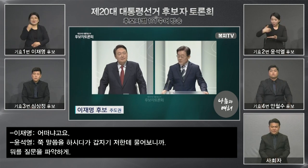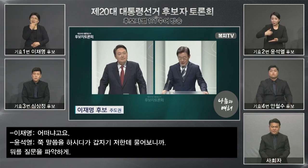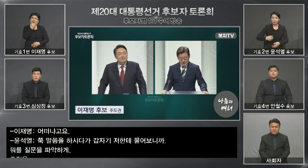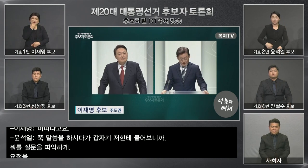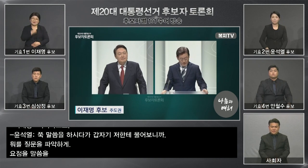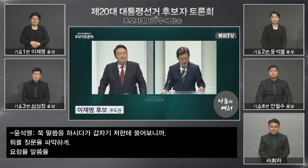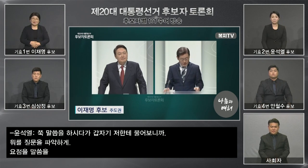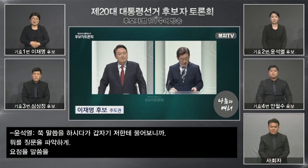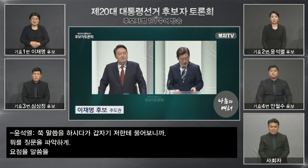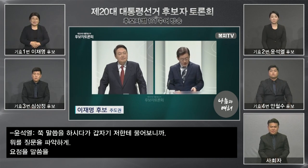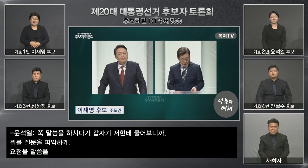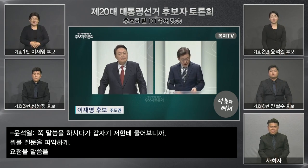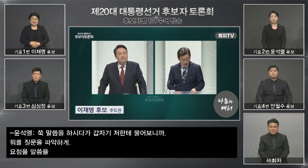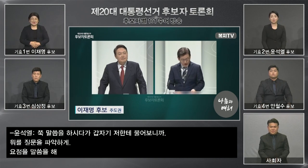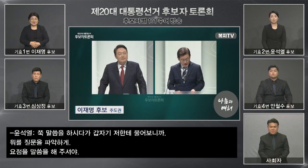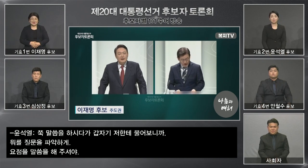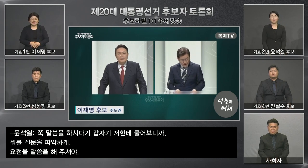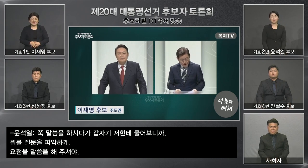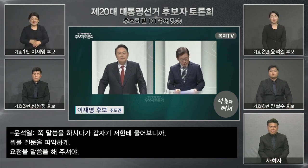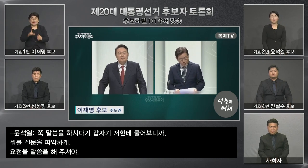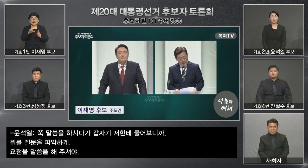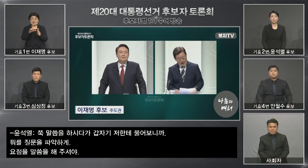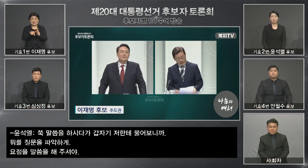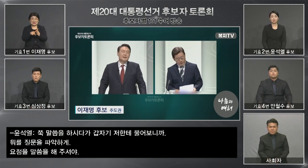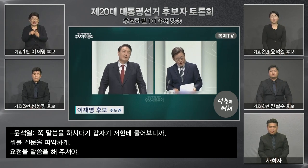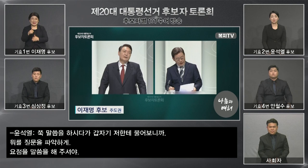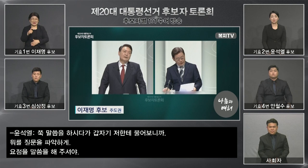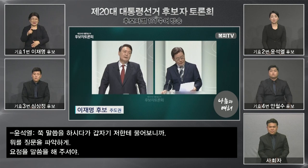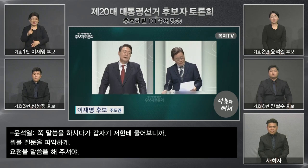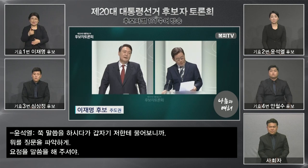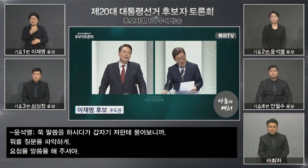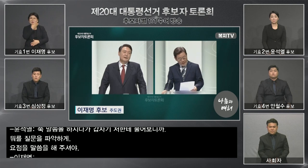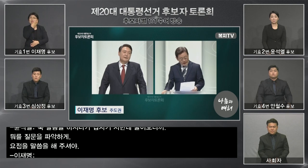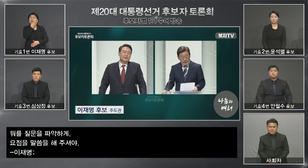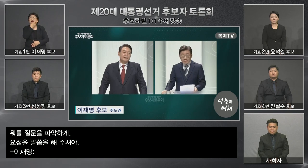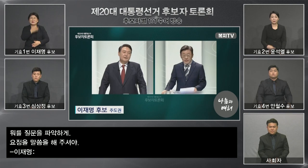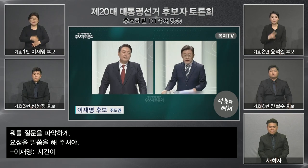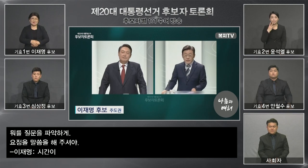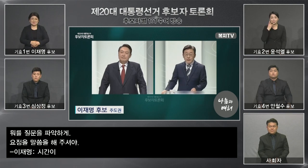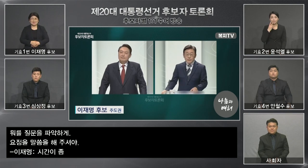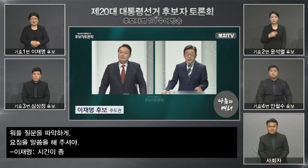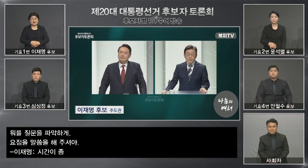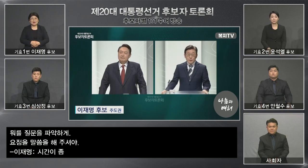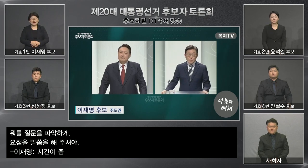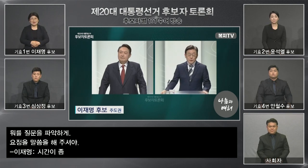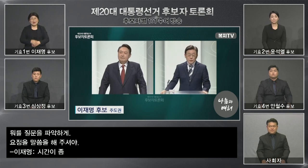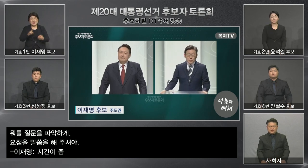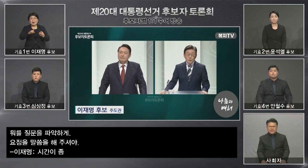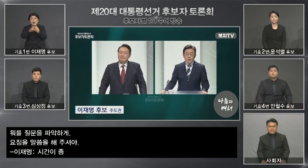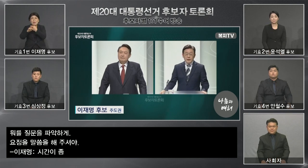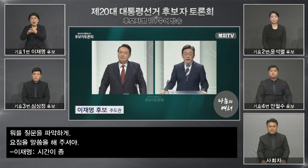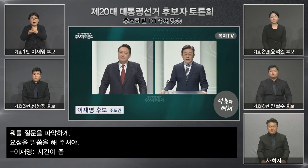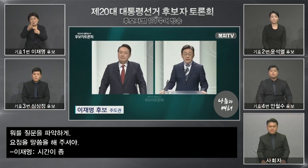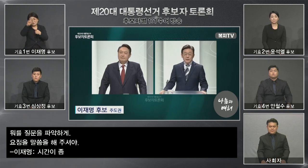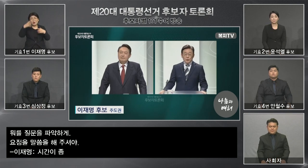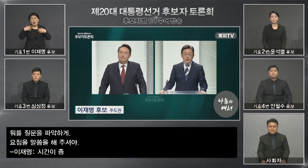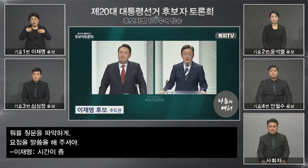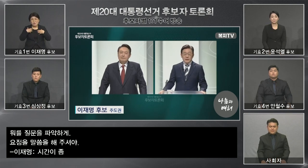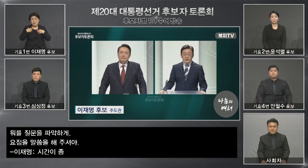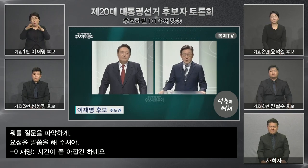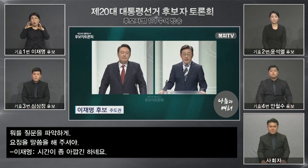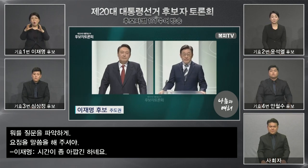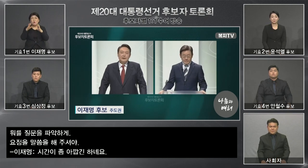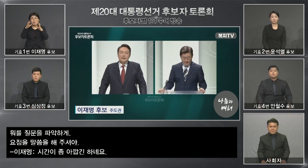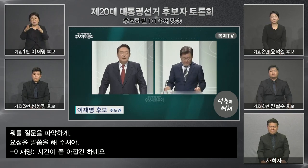시간이 좀 아깝긴 하네요. 연합정부 국민 내각에 대해서